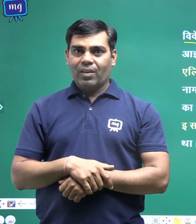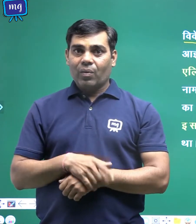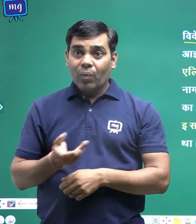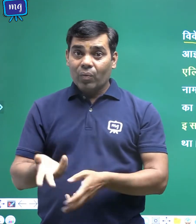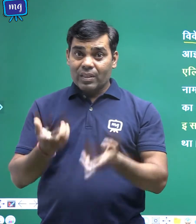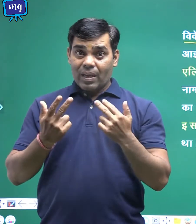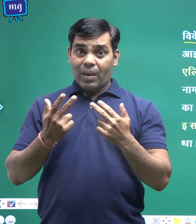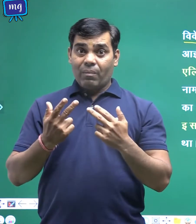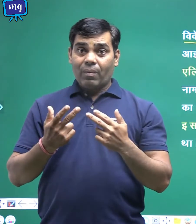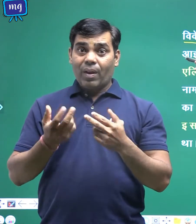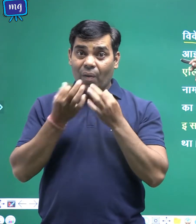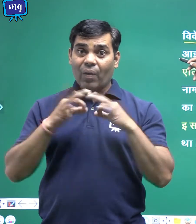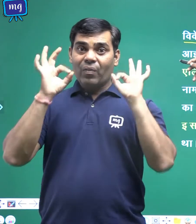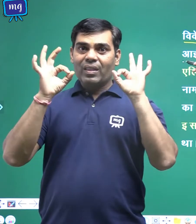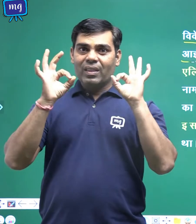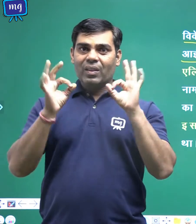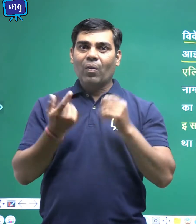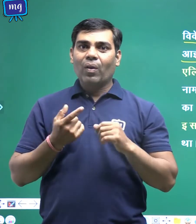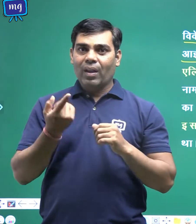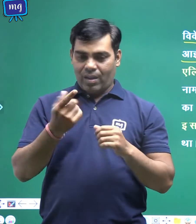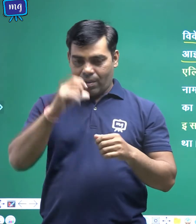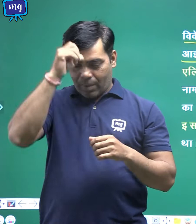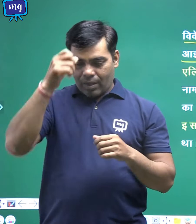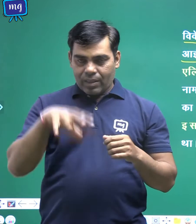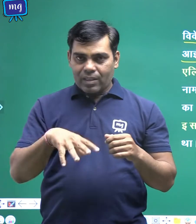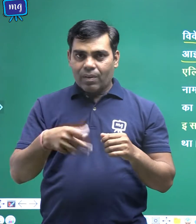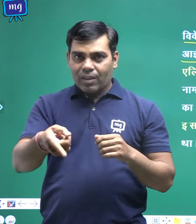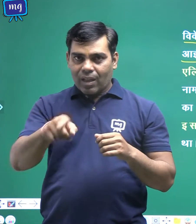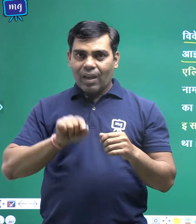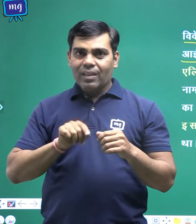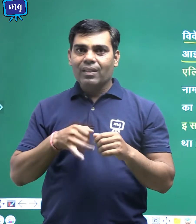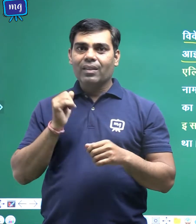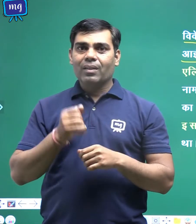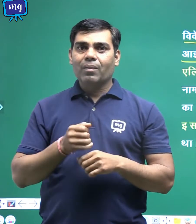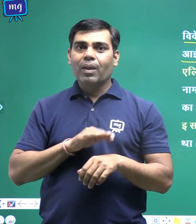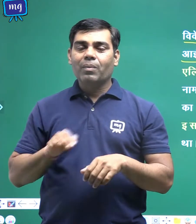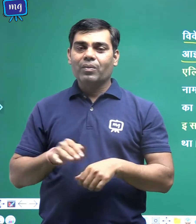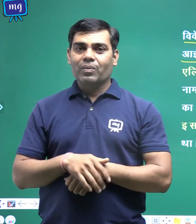प्रभावित होकर भारत आई थी। प्यारे बच्चों,